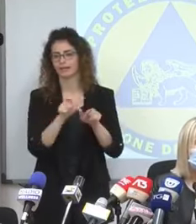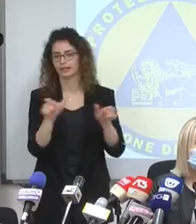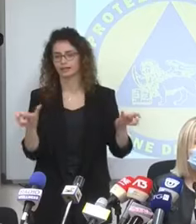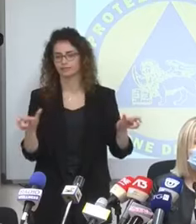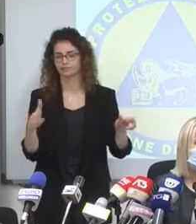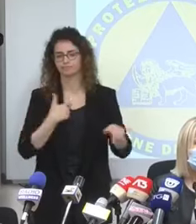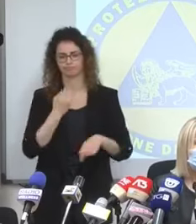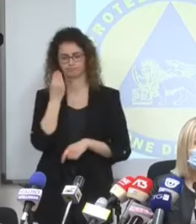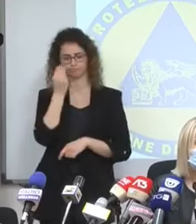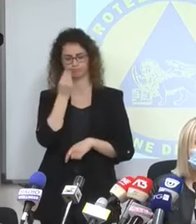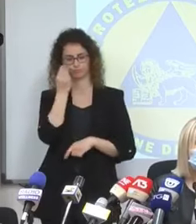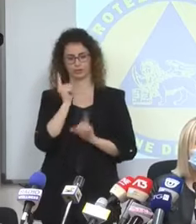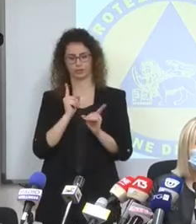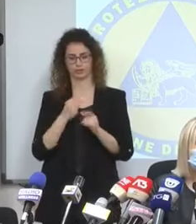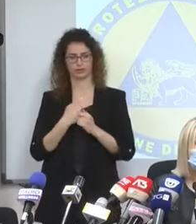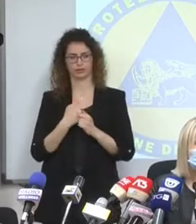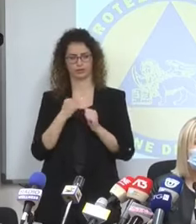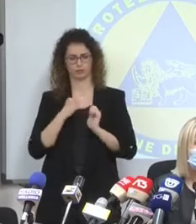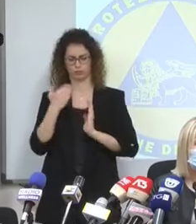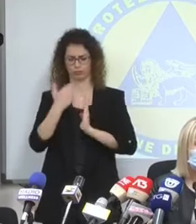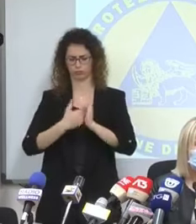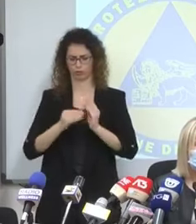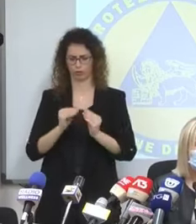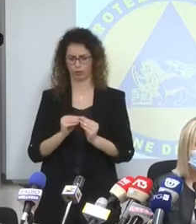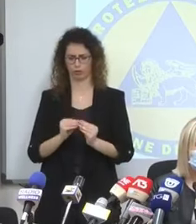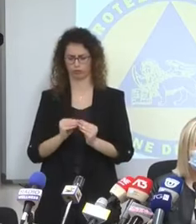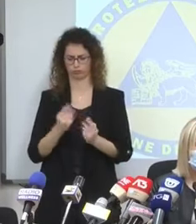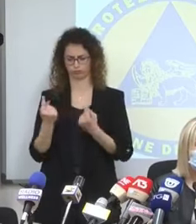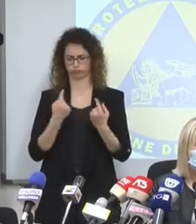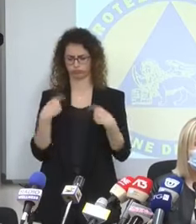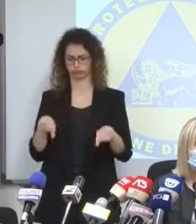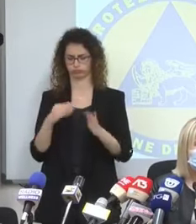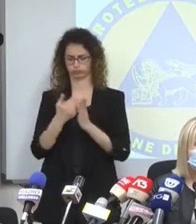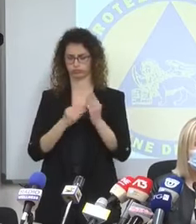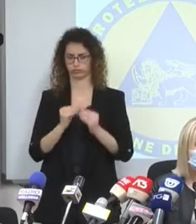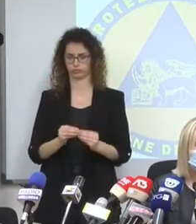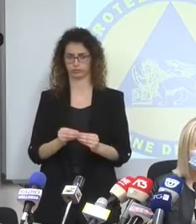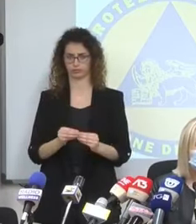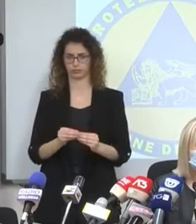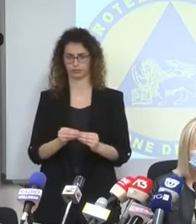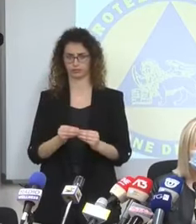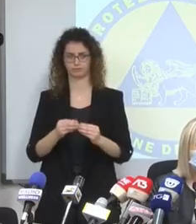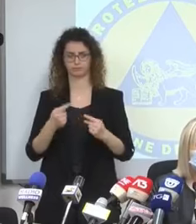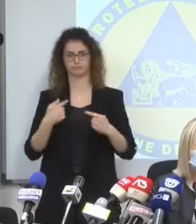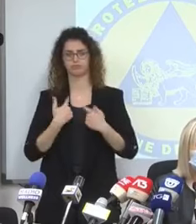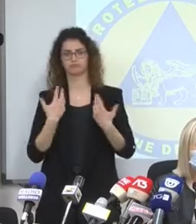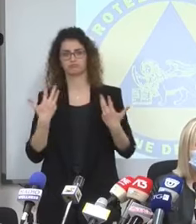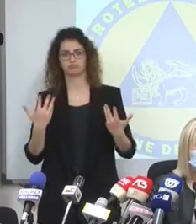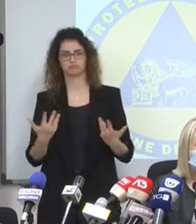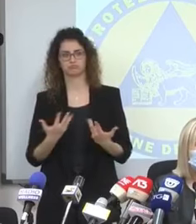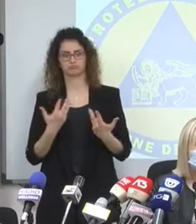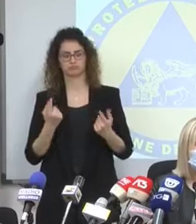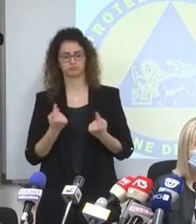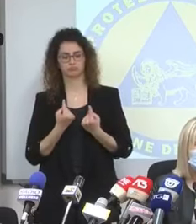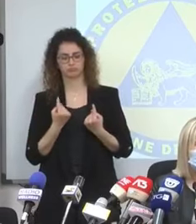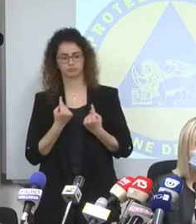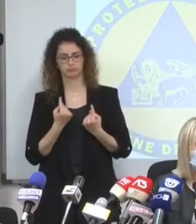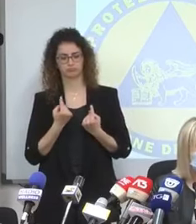Mi chiedo anche come si possa pianificare qualcosa in queste condizioni. Mi sarei aspettato che